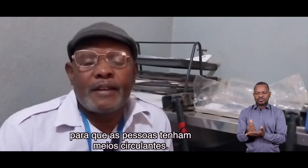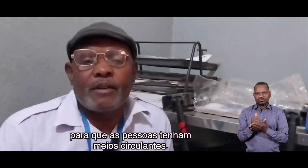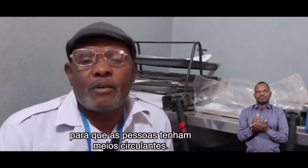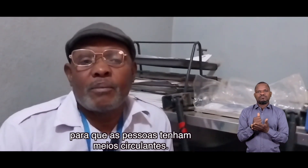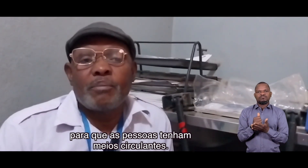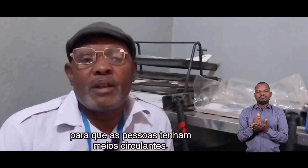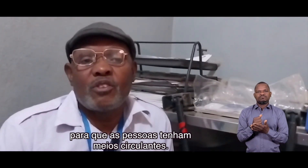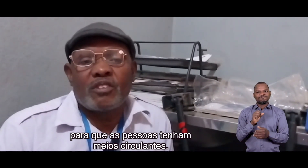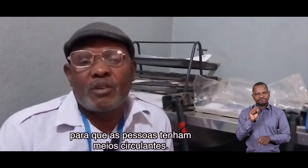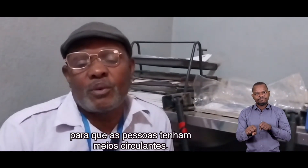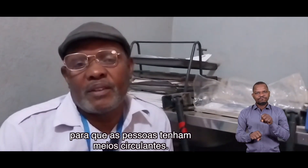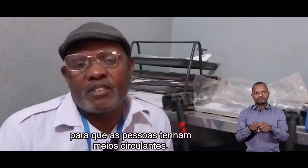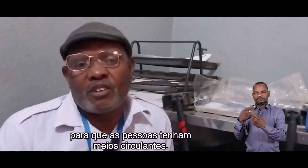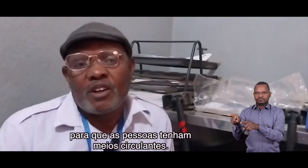tenham meios circulantes